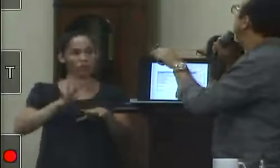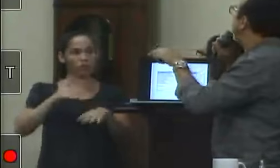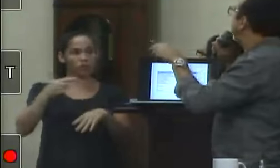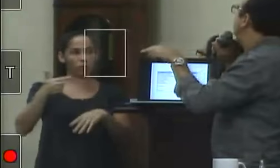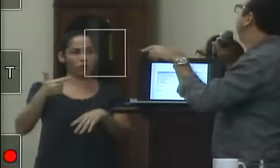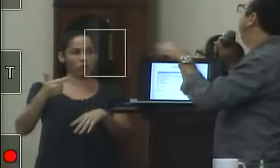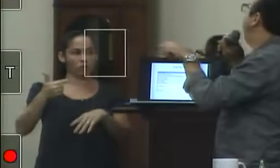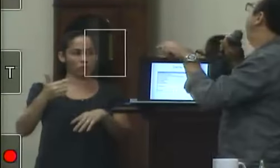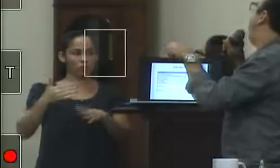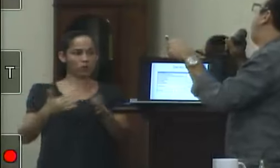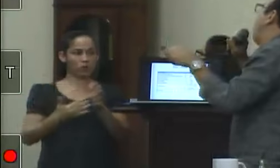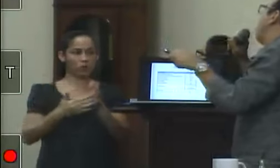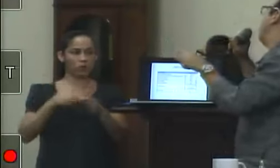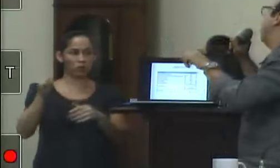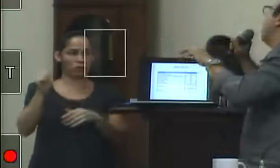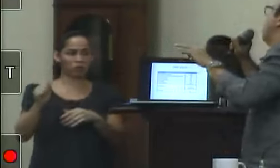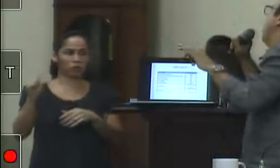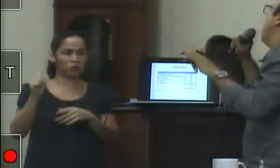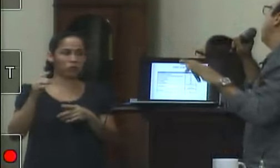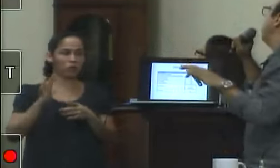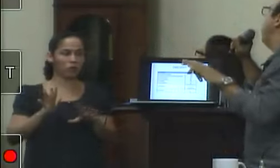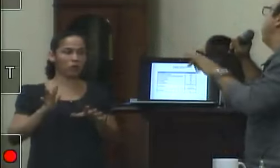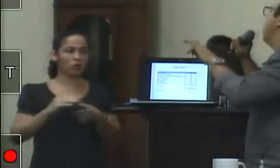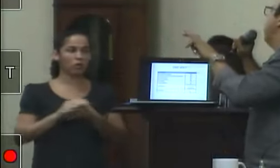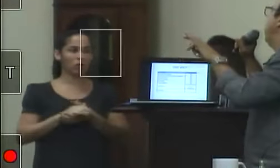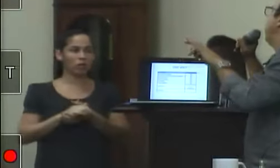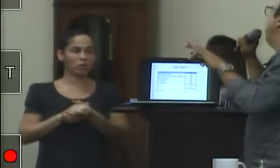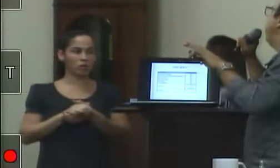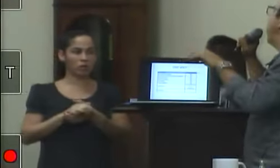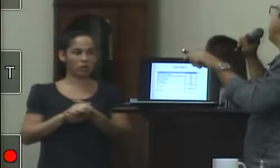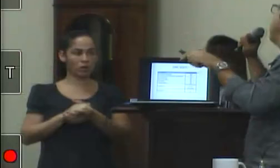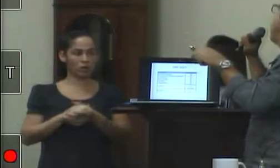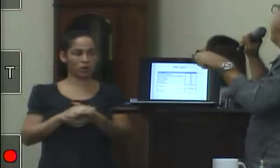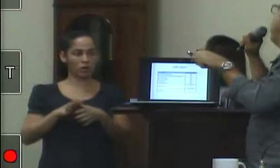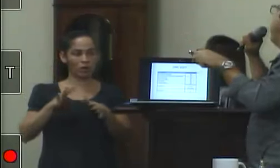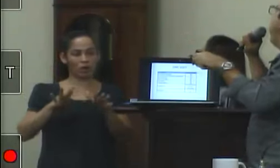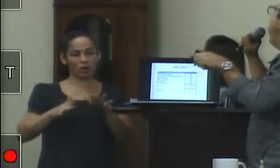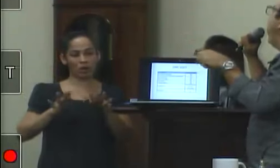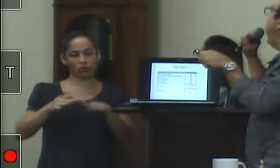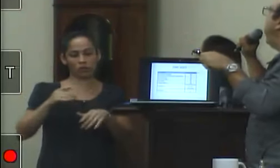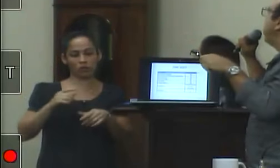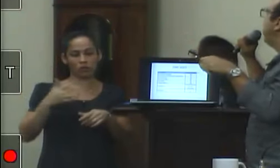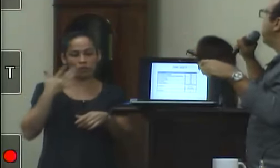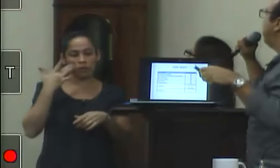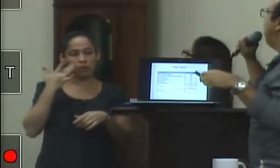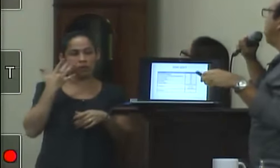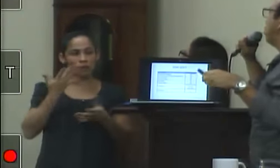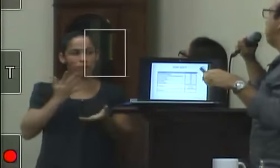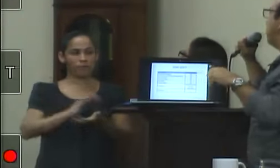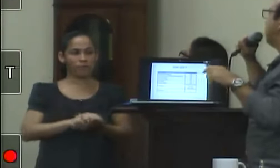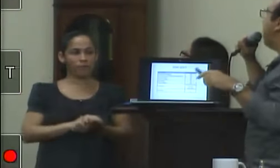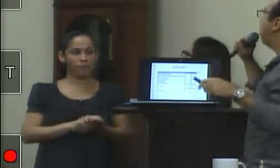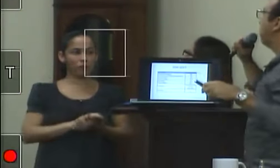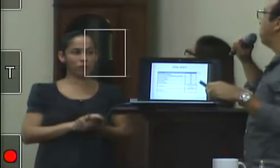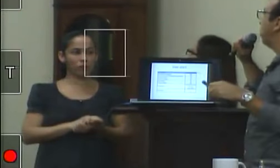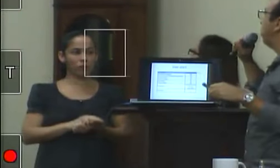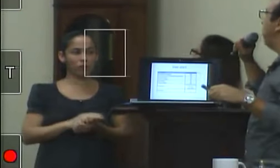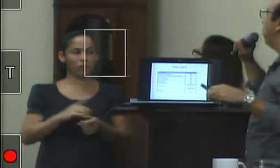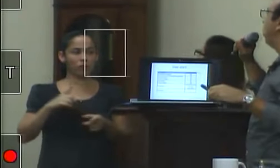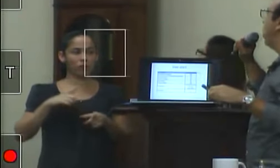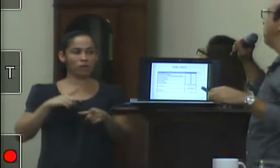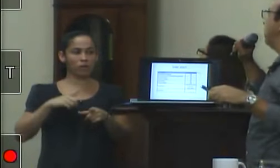12 até agosto, então, assim, espero estar dentro da faixa. É, nós tivemos das altas